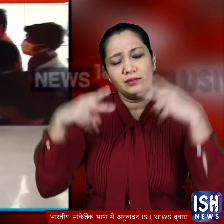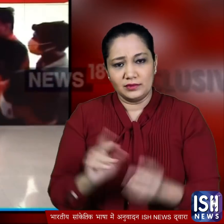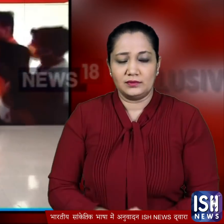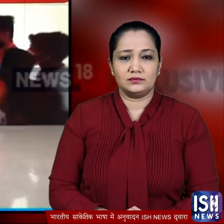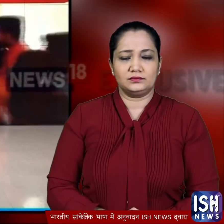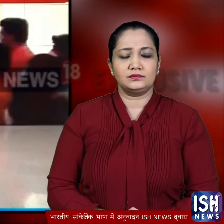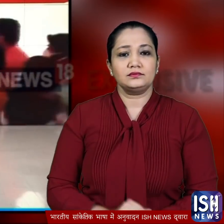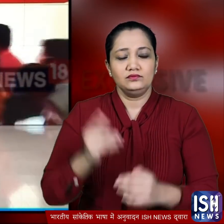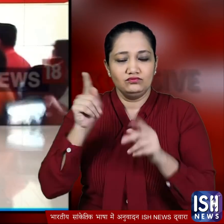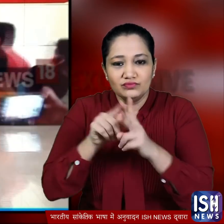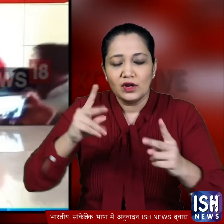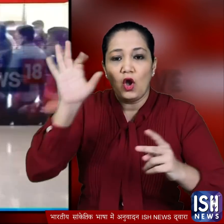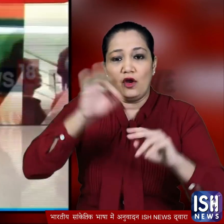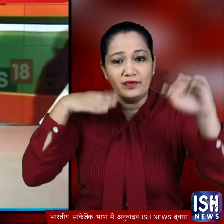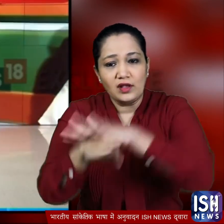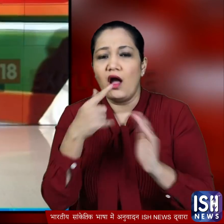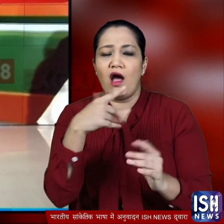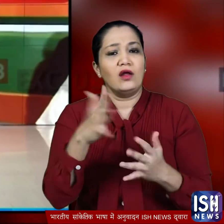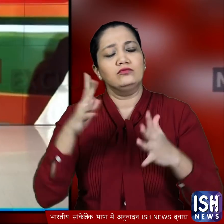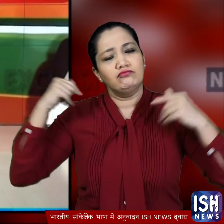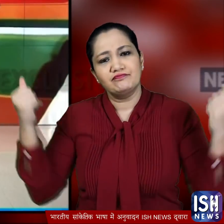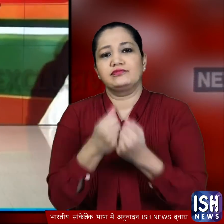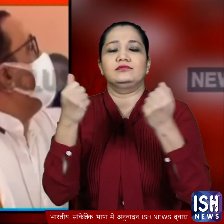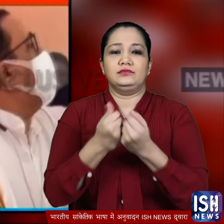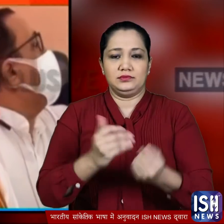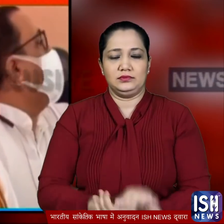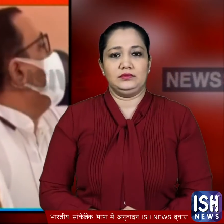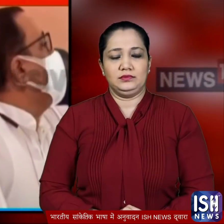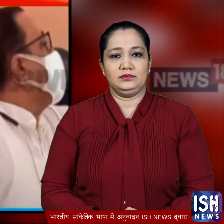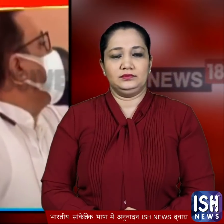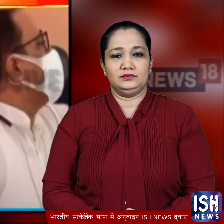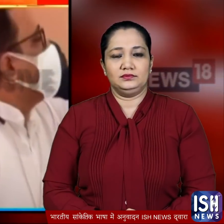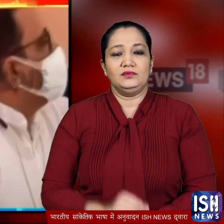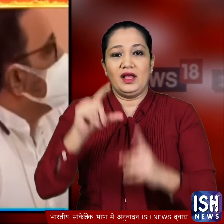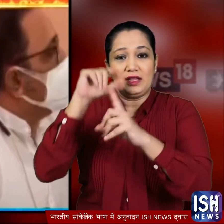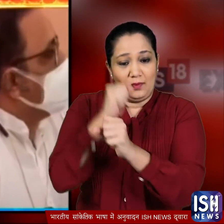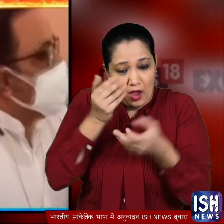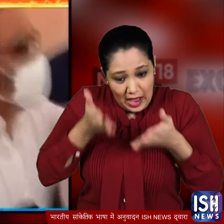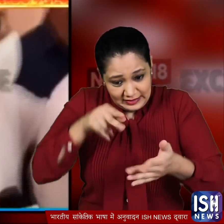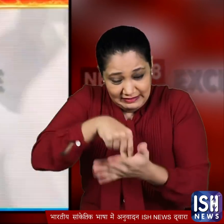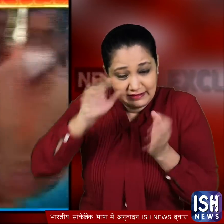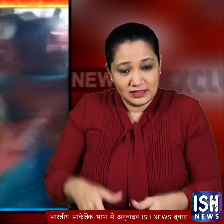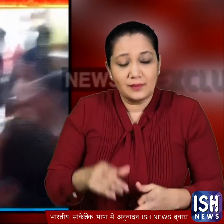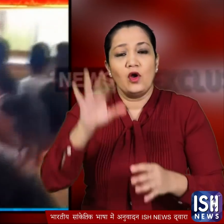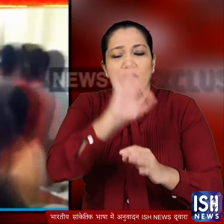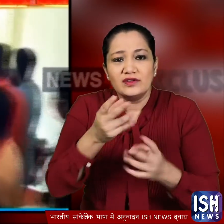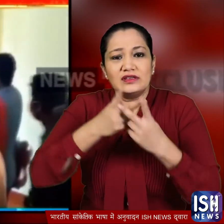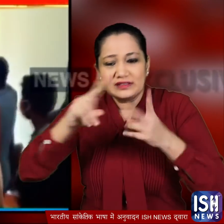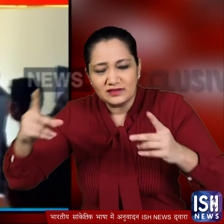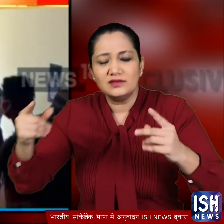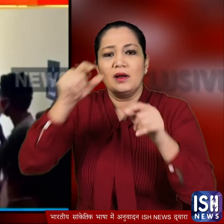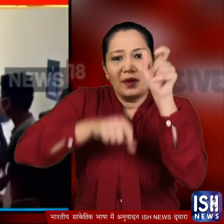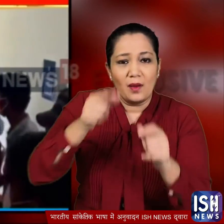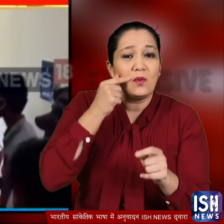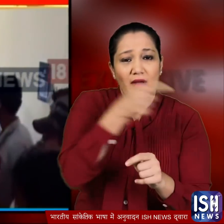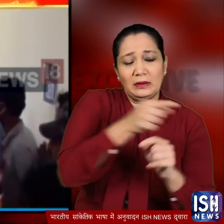ने आरोप लगाया कि उसे पार्टी के दफ्तर में घुसने से रोका गया और दिलीप घोष के सामने ही पार्टी दफ्तर में मौजूद दूसरे